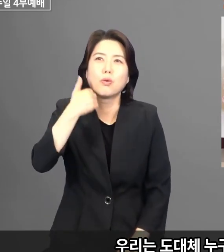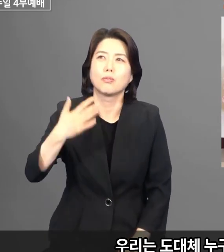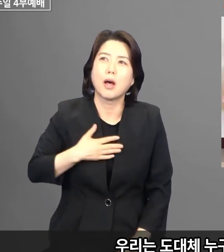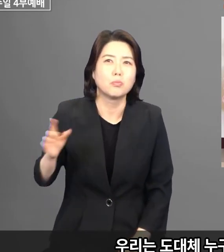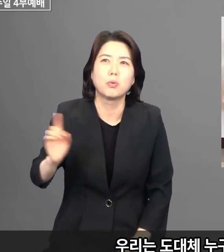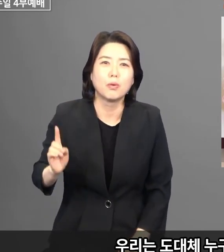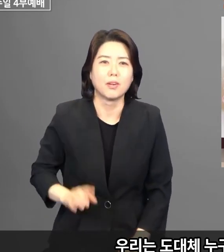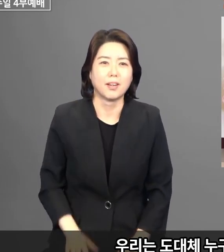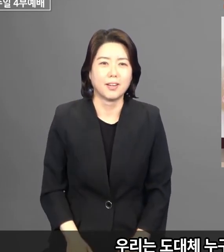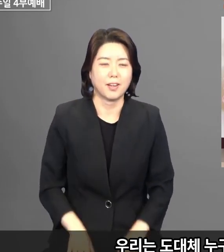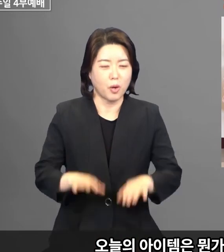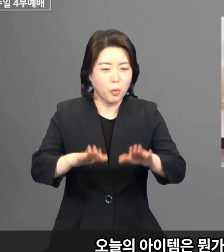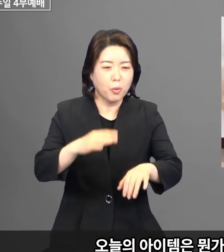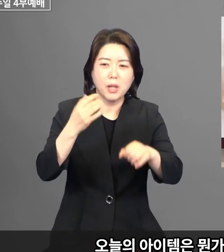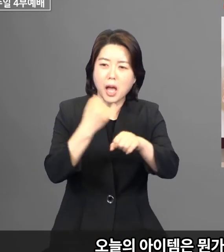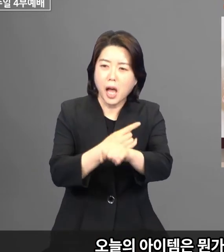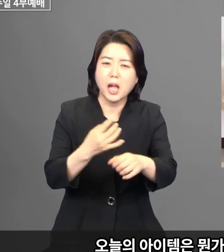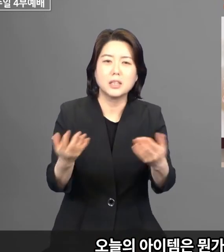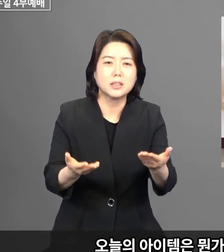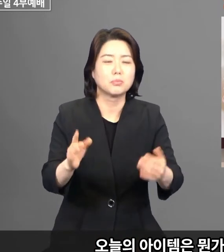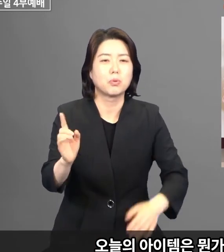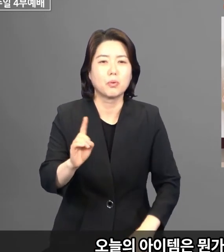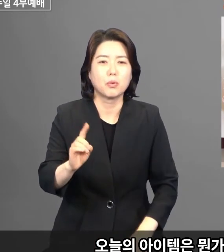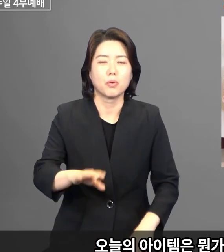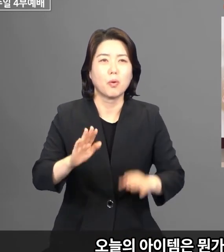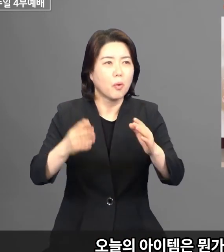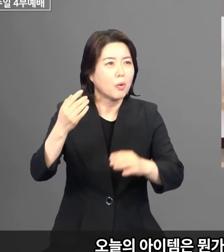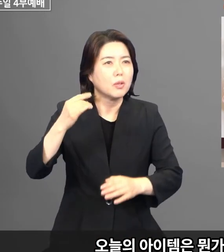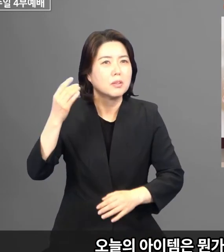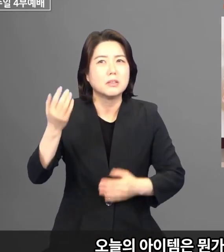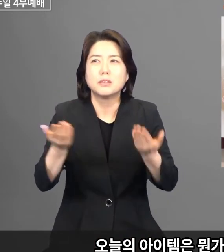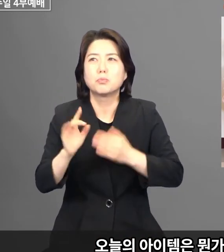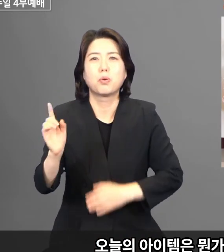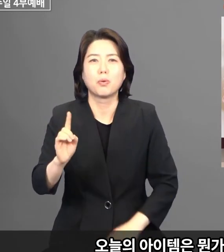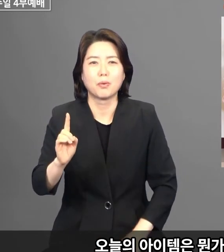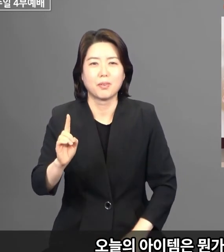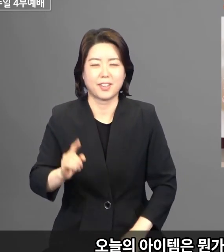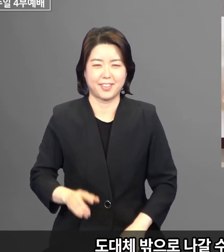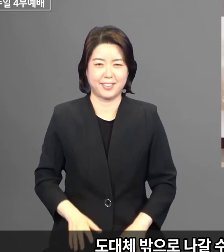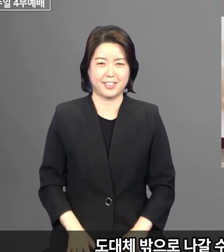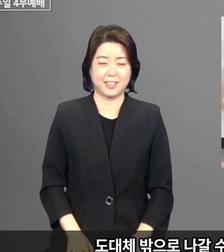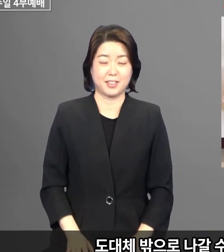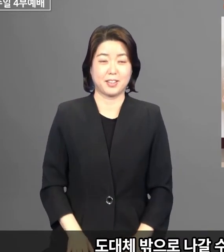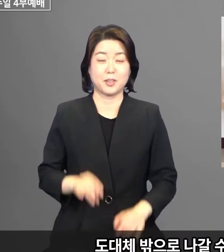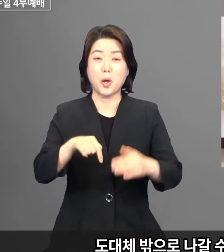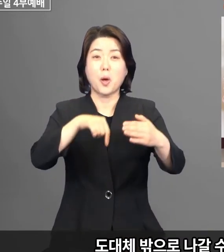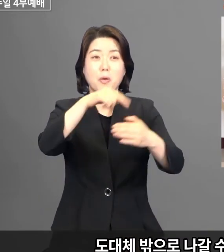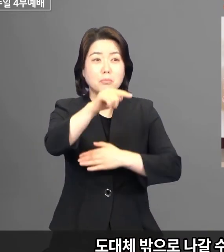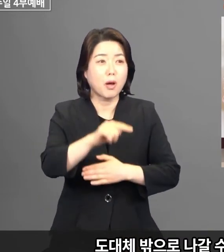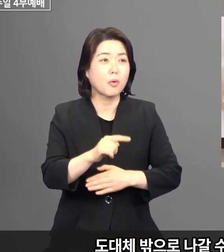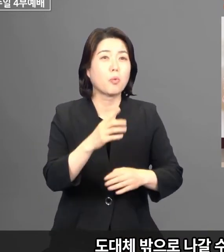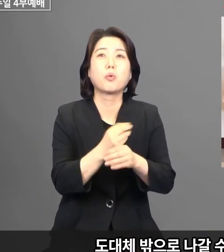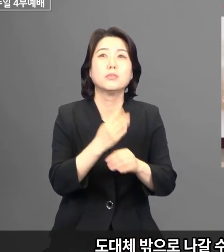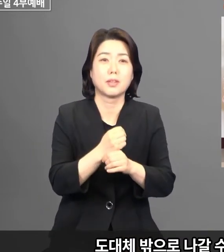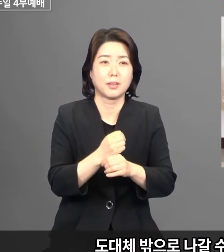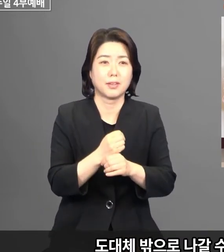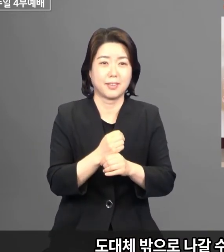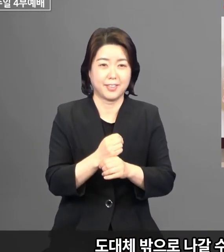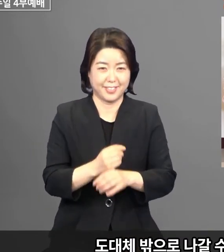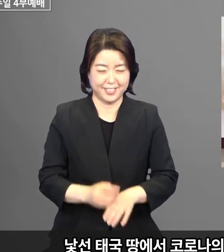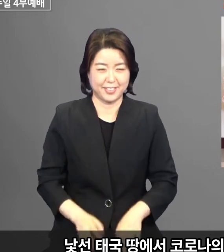누구고, 오늘은 뭘 할지, 오늘의 아이템은 뭔가, 그리고 언제 도대체 밖으로 나갈 수 있느냐를